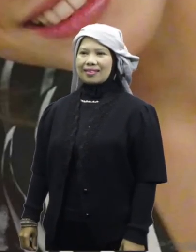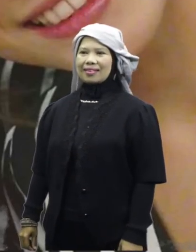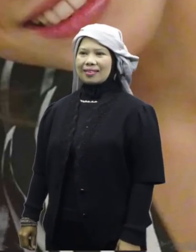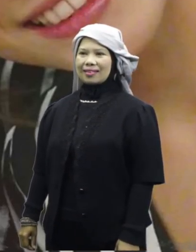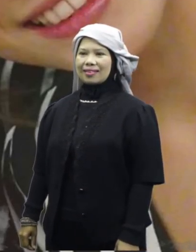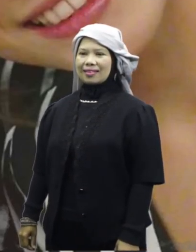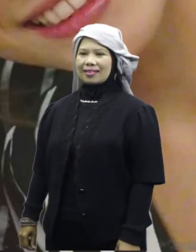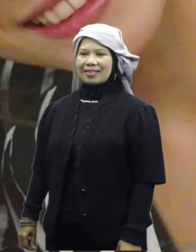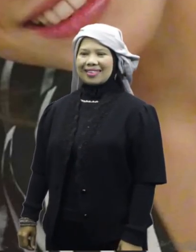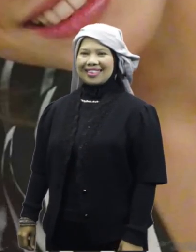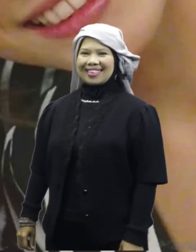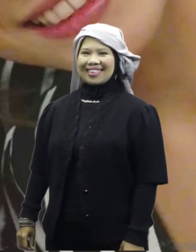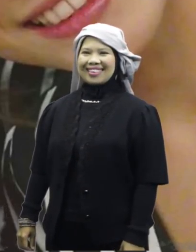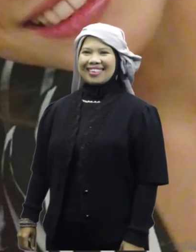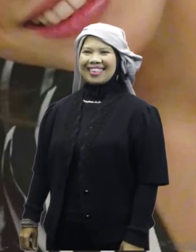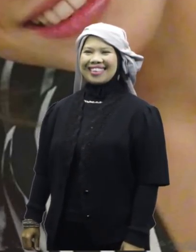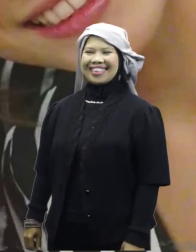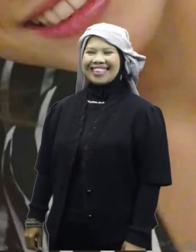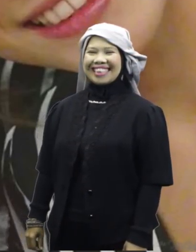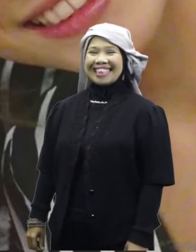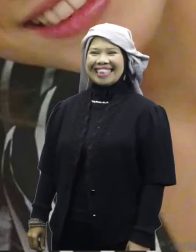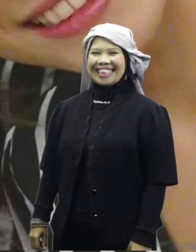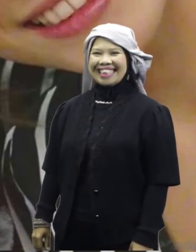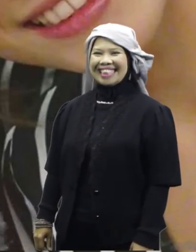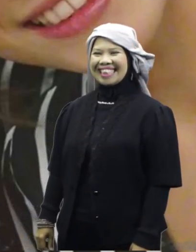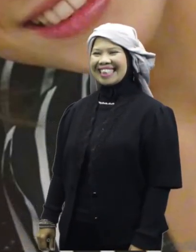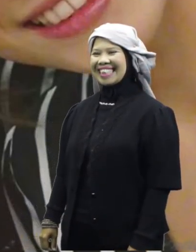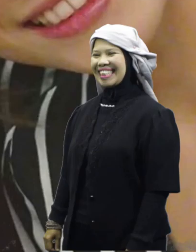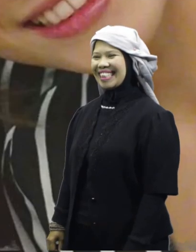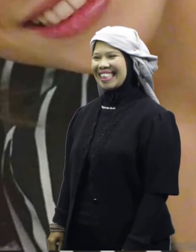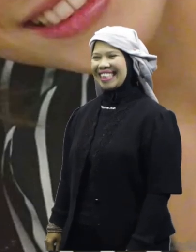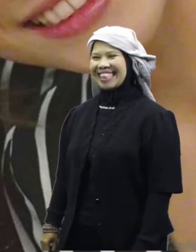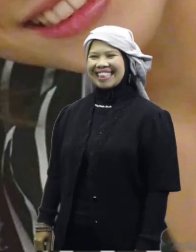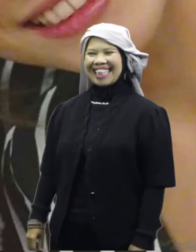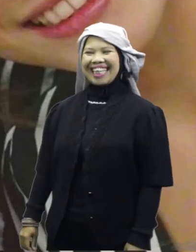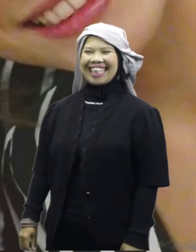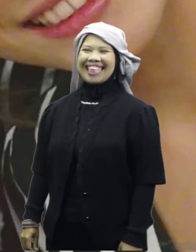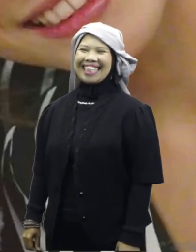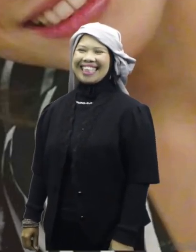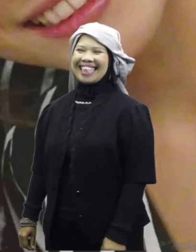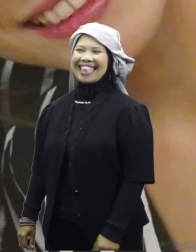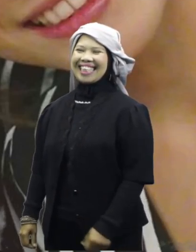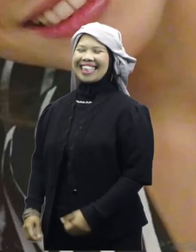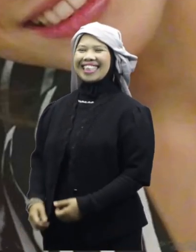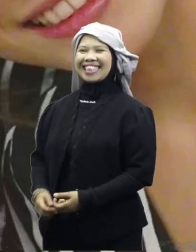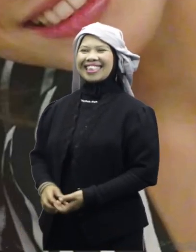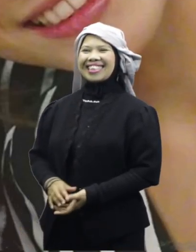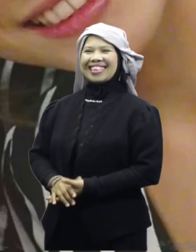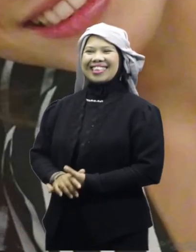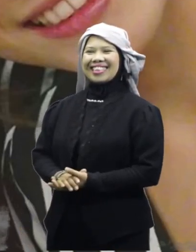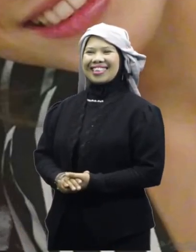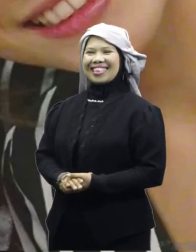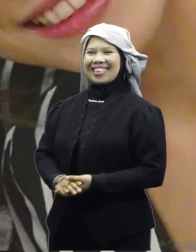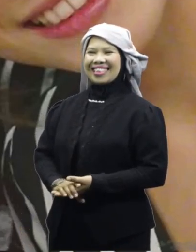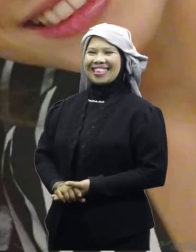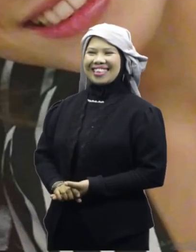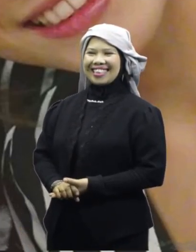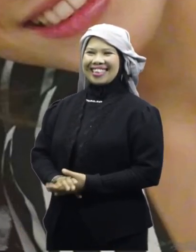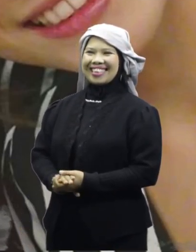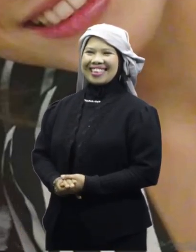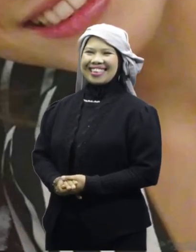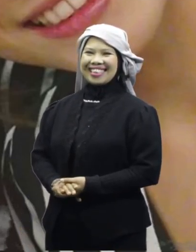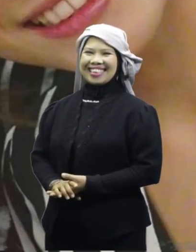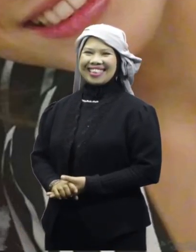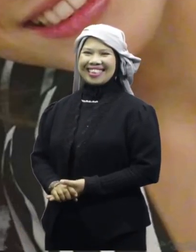karena bagi saya rilisnya sangat lincah gitu. Saya itu di mana-mana ada ya gitu. Mereka kok Pak Mer kenal ya sih